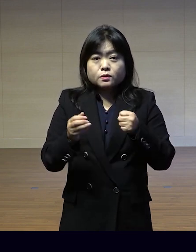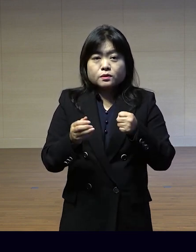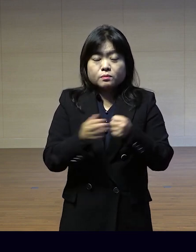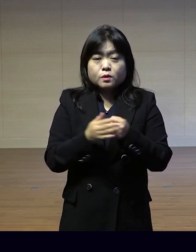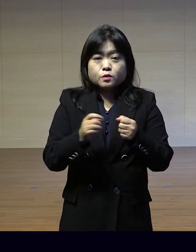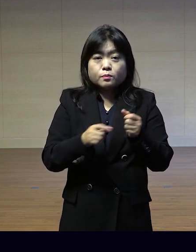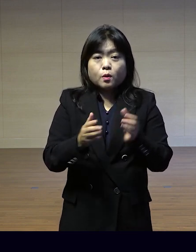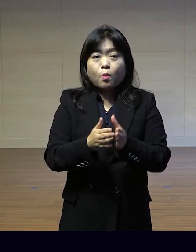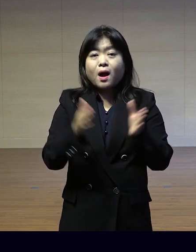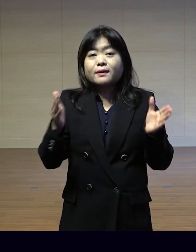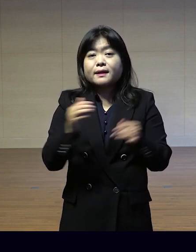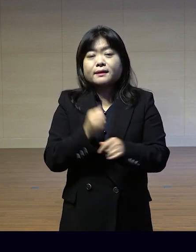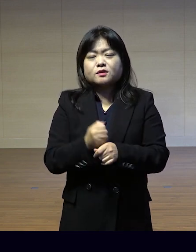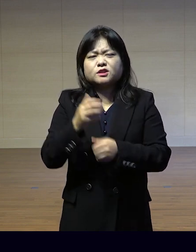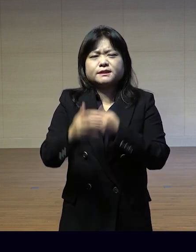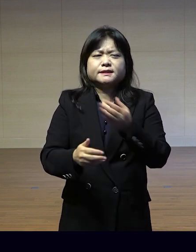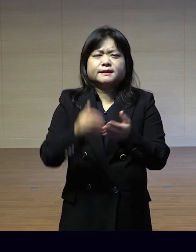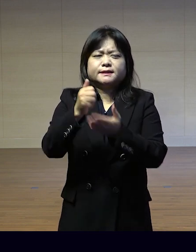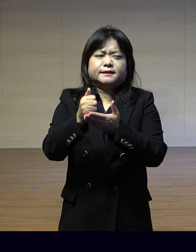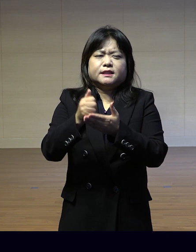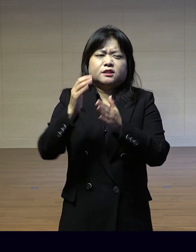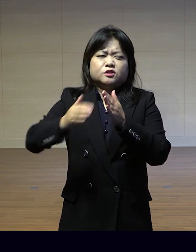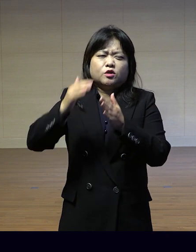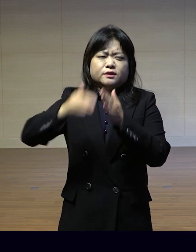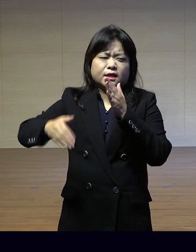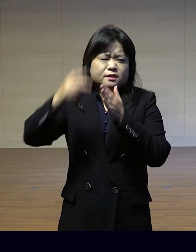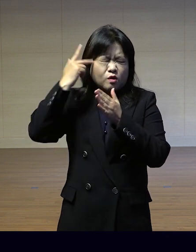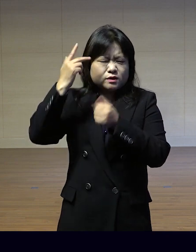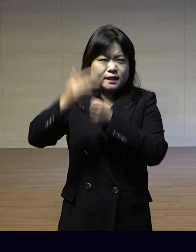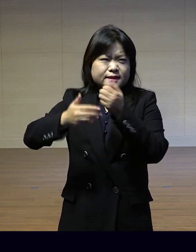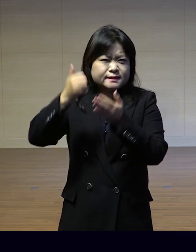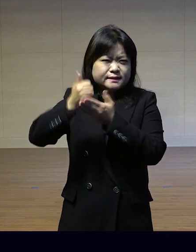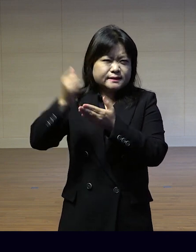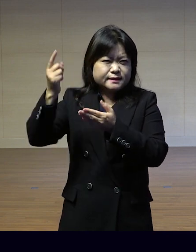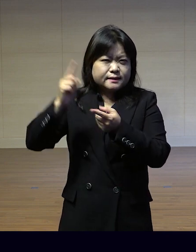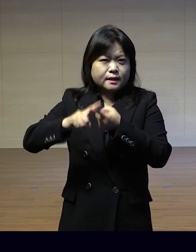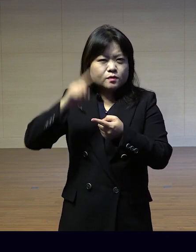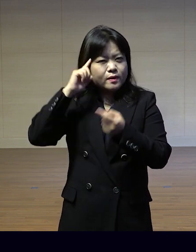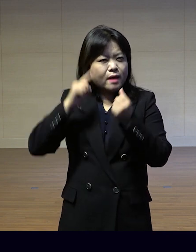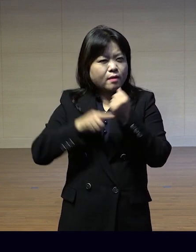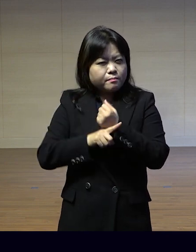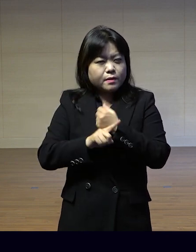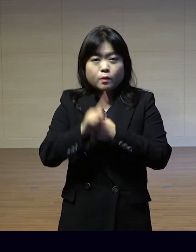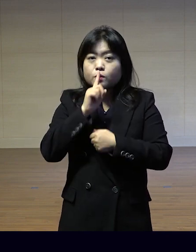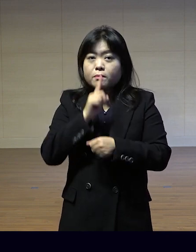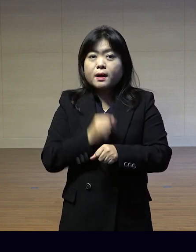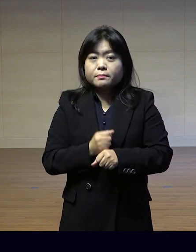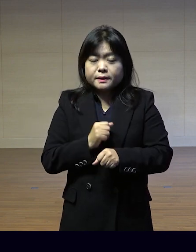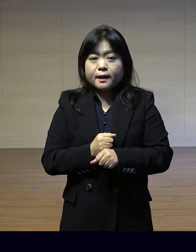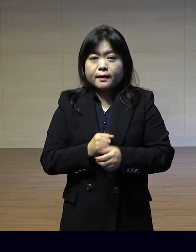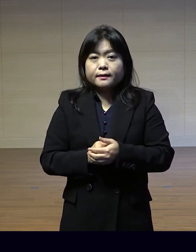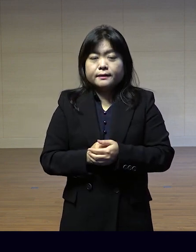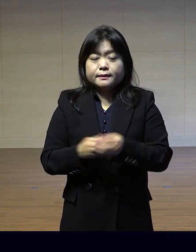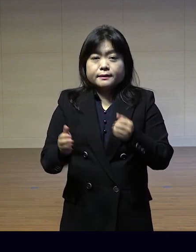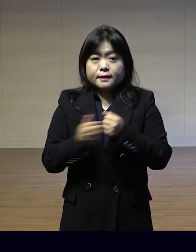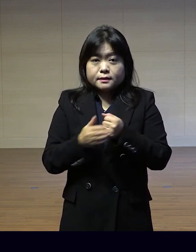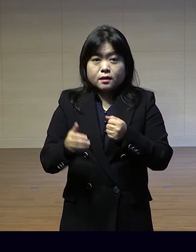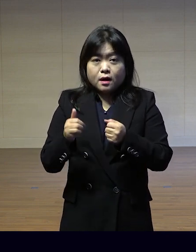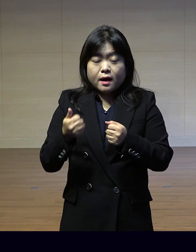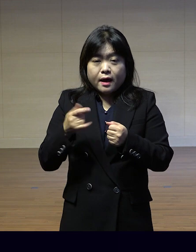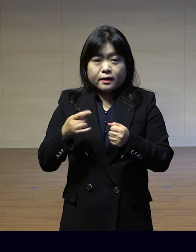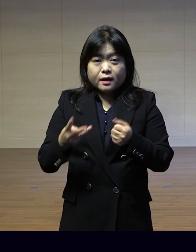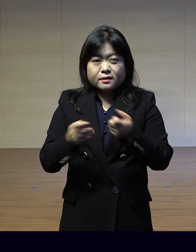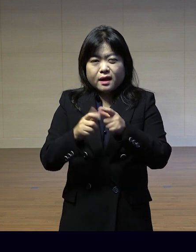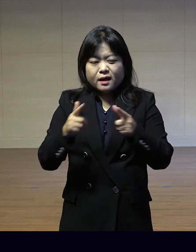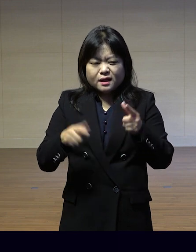확대돼서 마침내는 이제 신 절대 정신으로의 신을 또 이념이라고도 말하지만 또 개념이라고도 얘기합니다. 이렇게 다양한